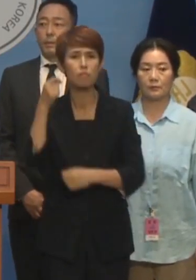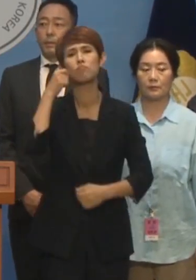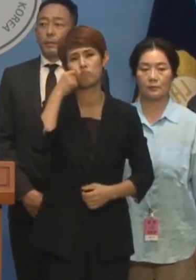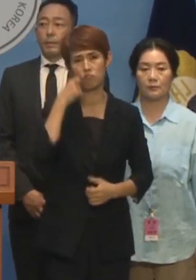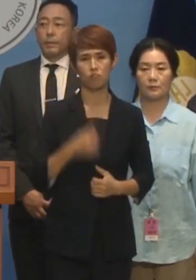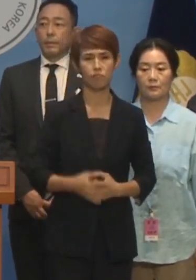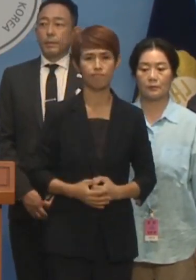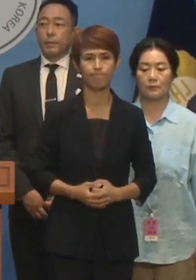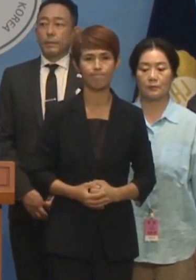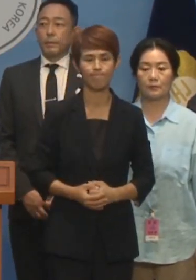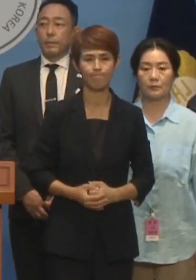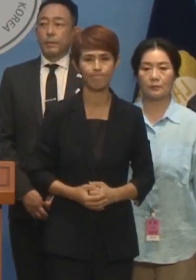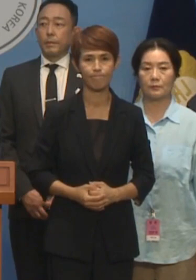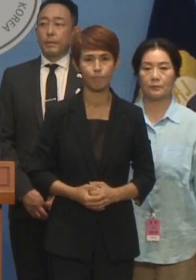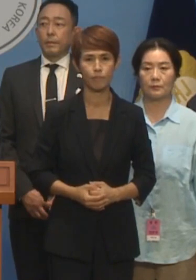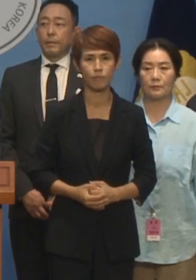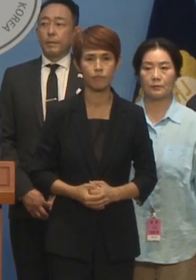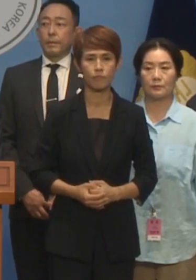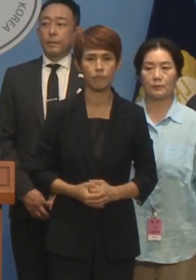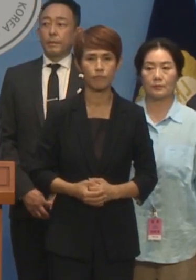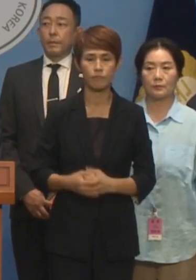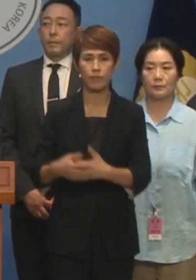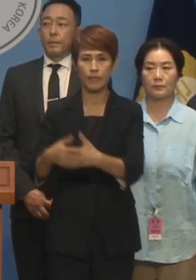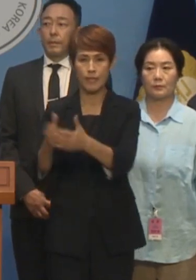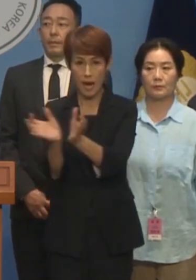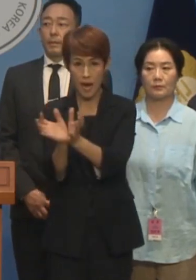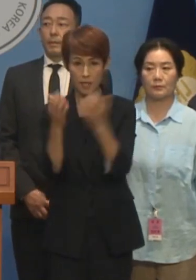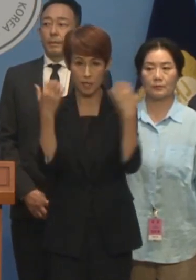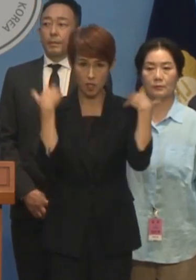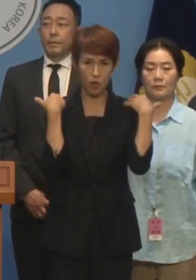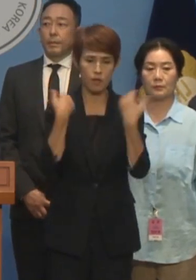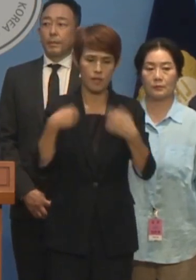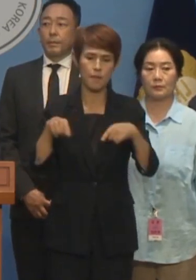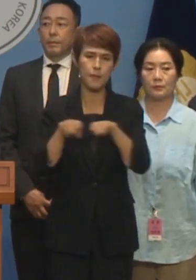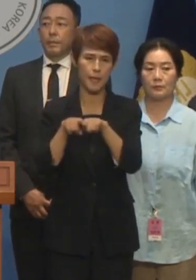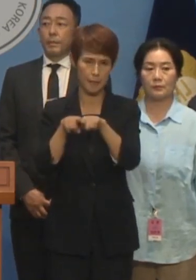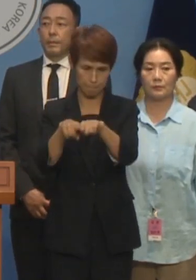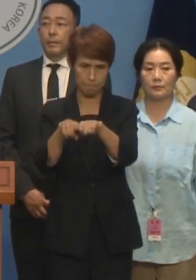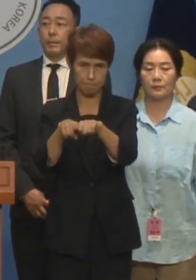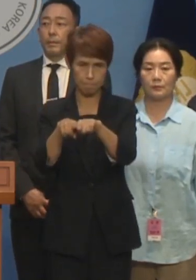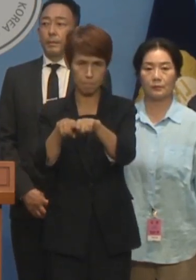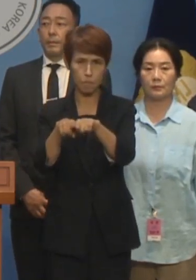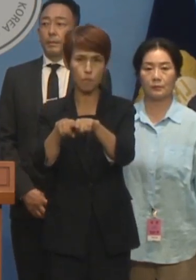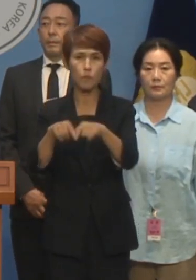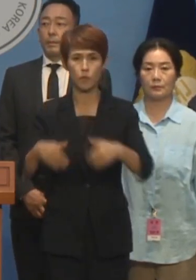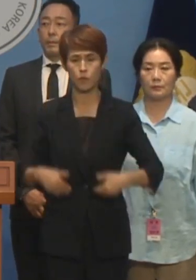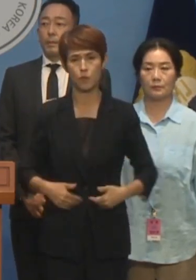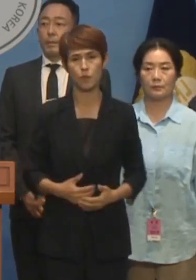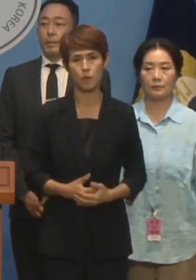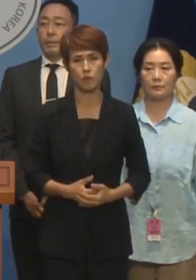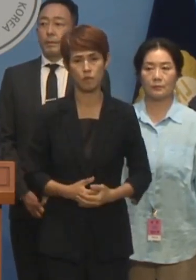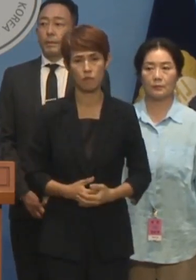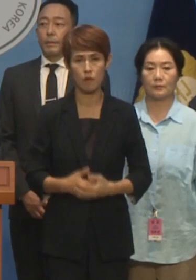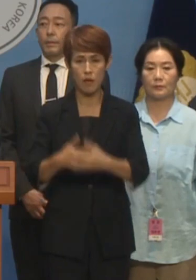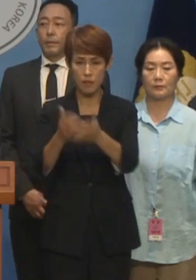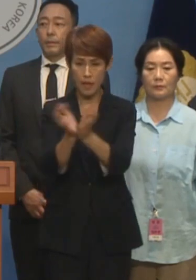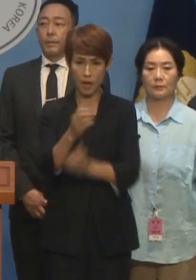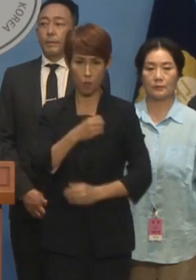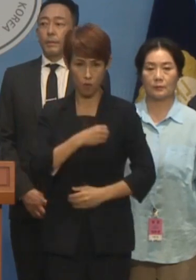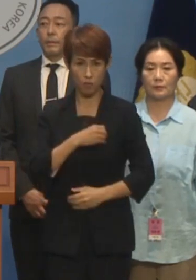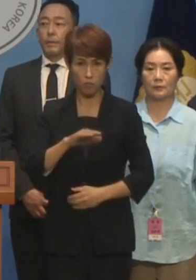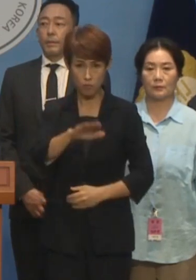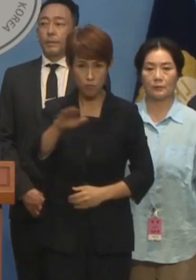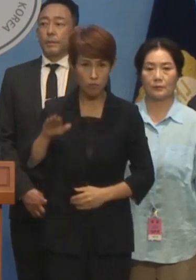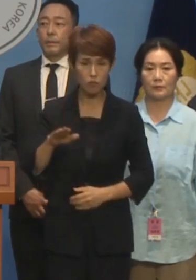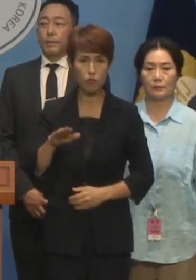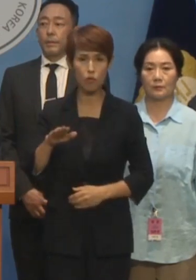않습니다. 당정은 한 몸이고 한 방향을 바라보고 가야 합니다. 당원들 역시